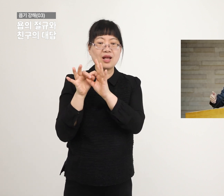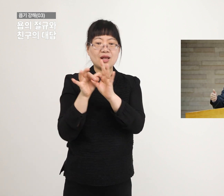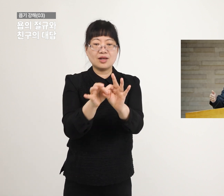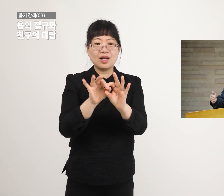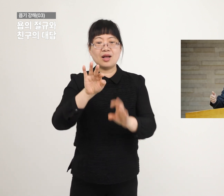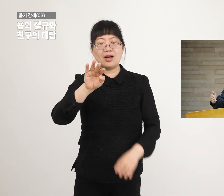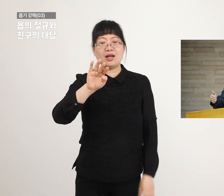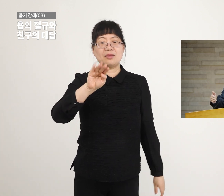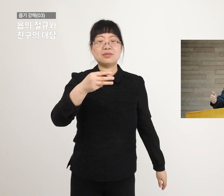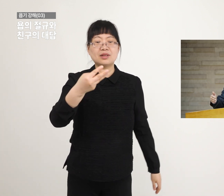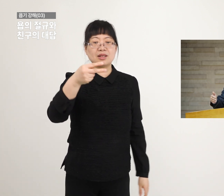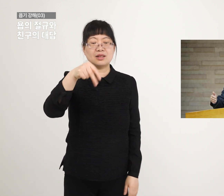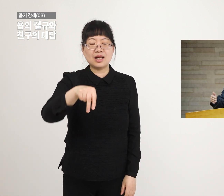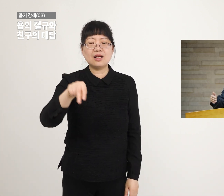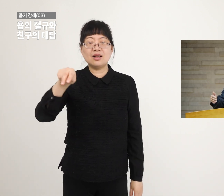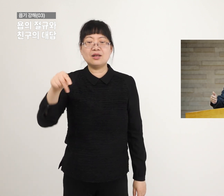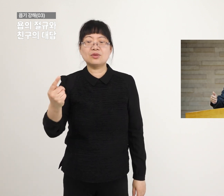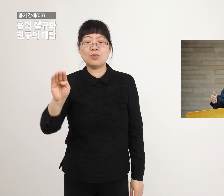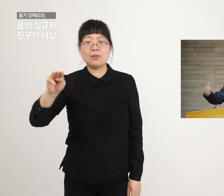빌닷과 소발의